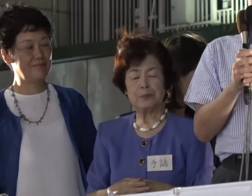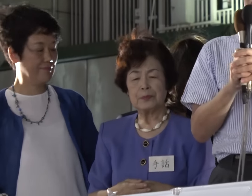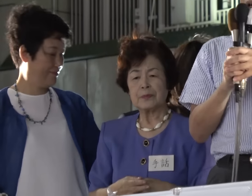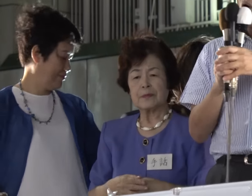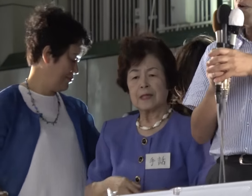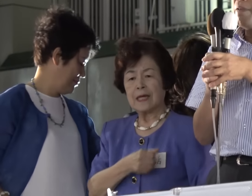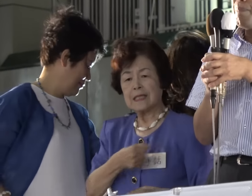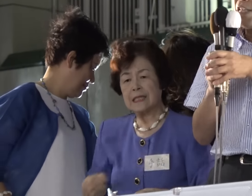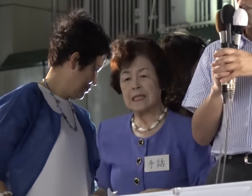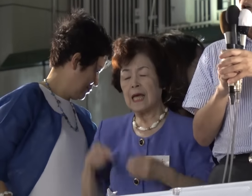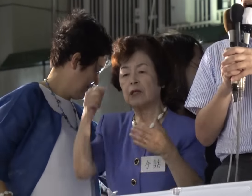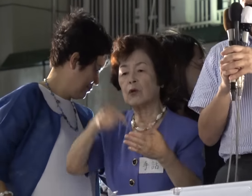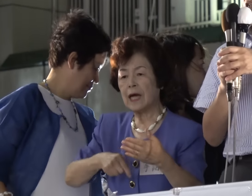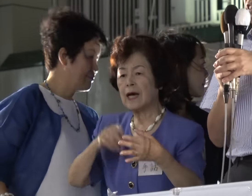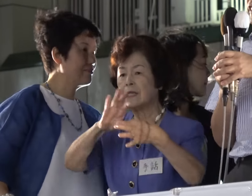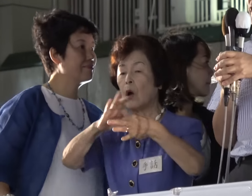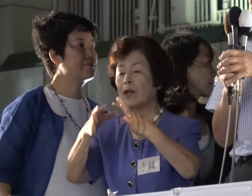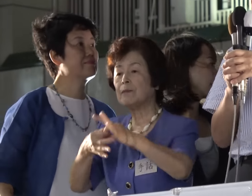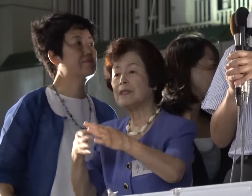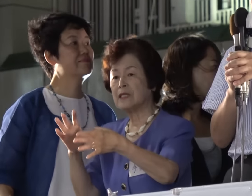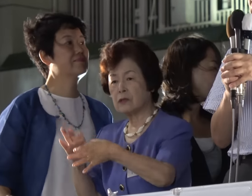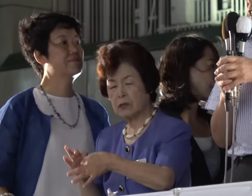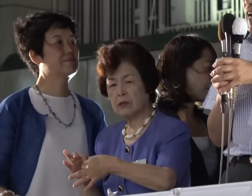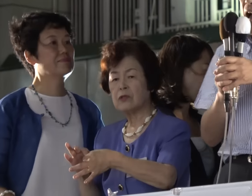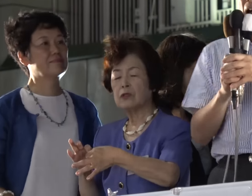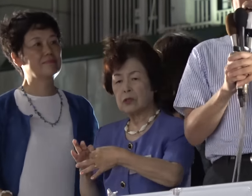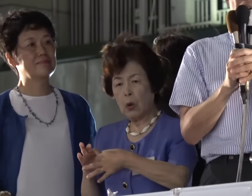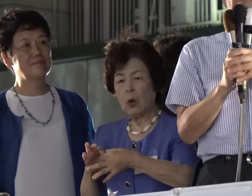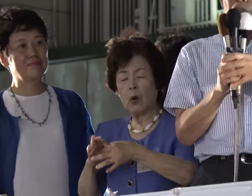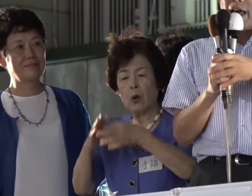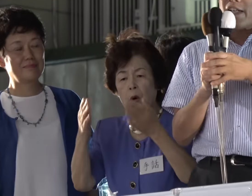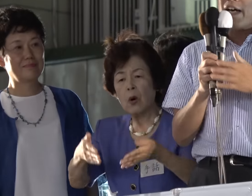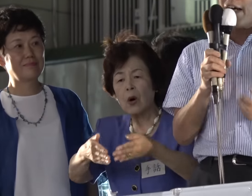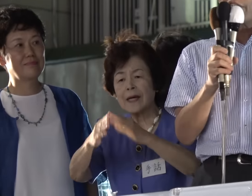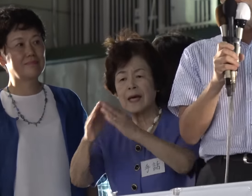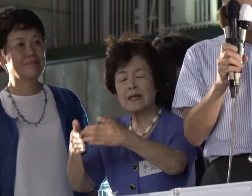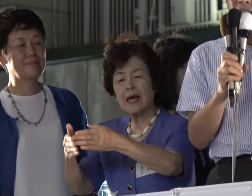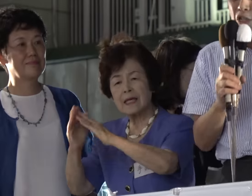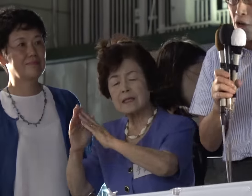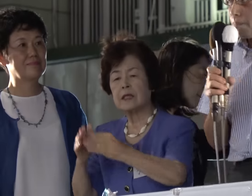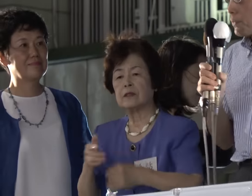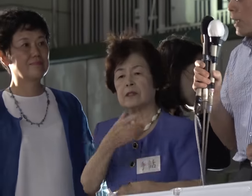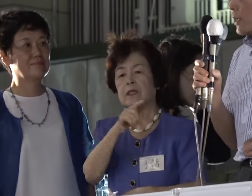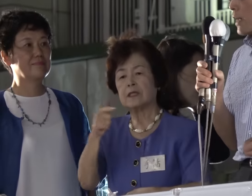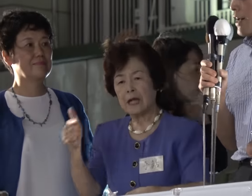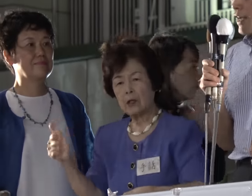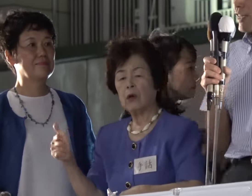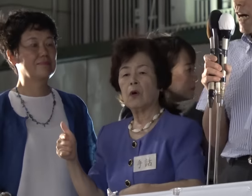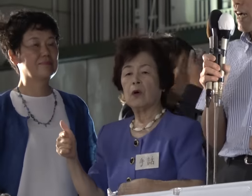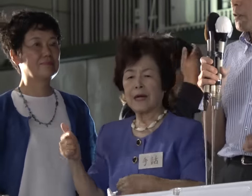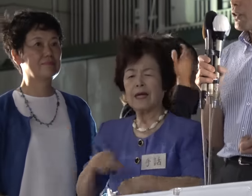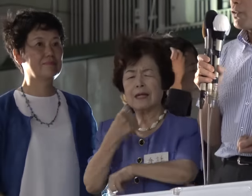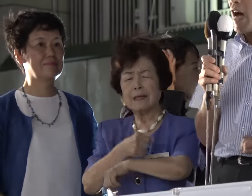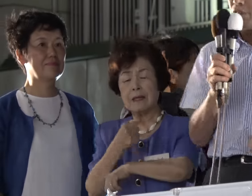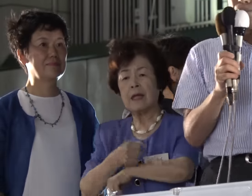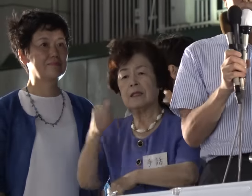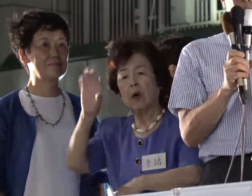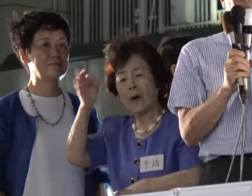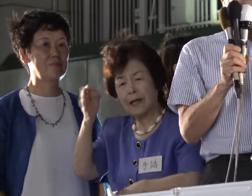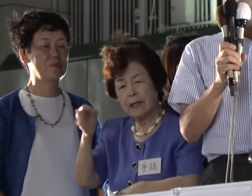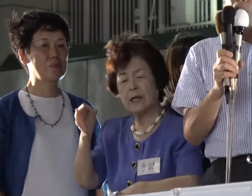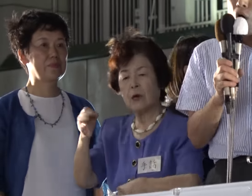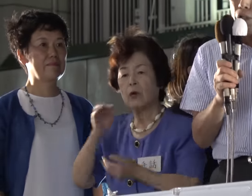とに、オリンピックの施設建設やら巨大開発にまたその金が使われることにな